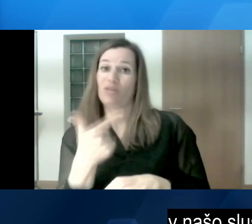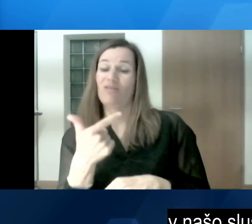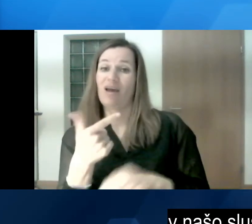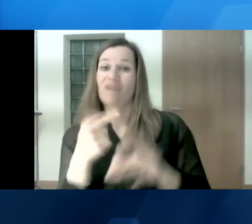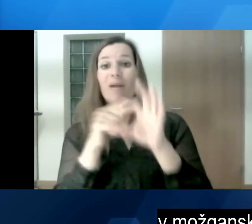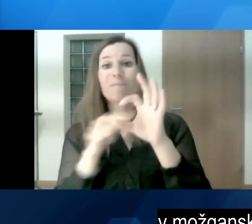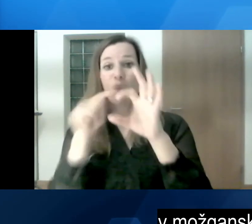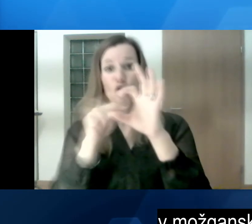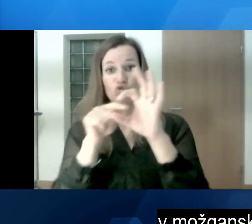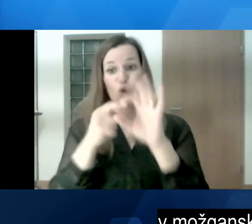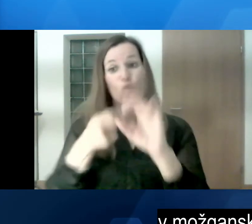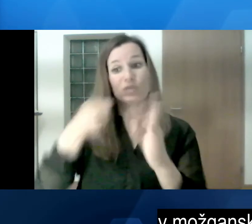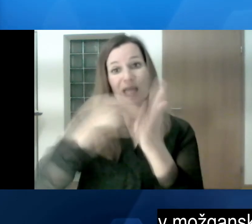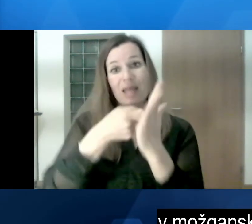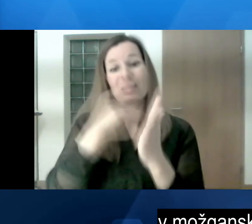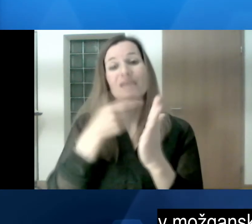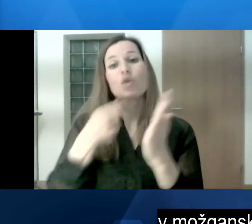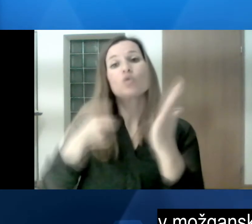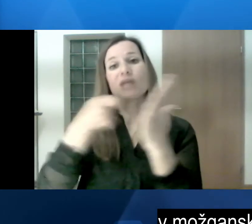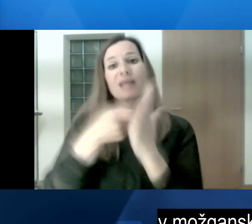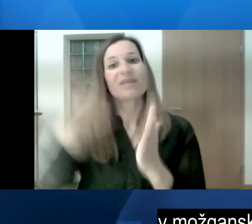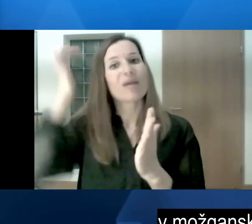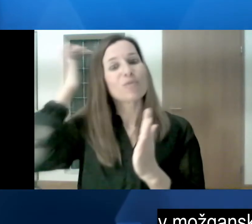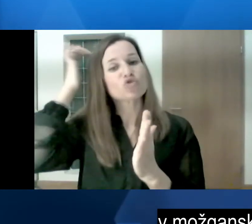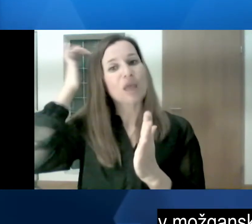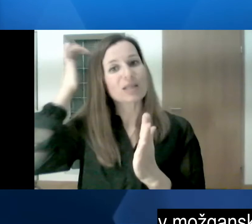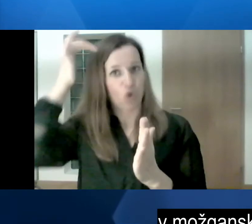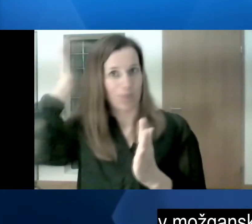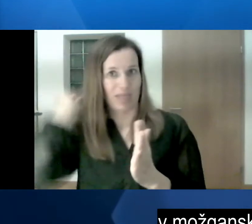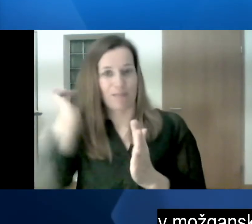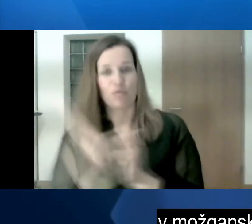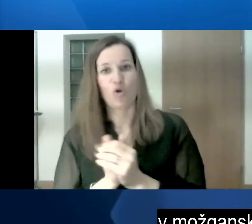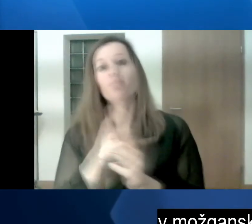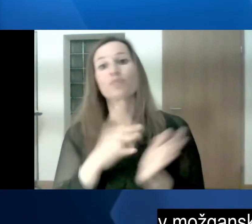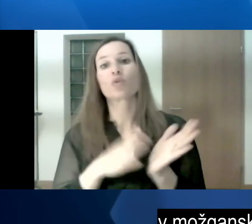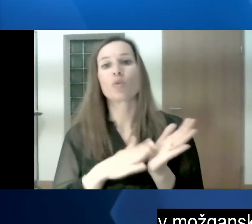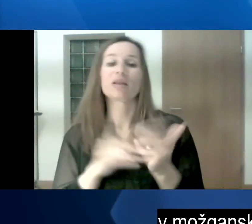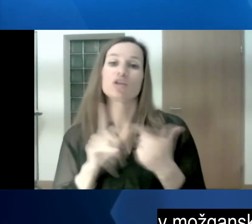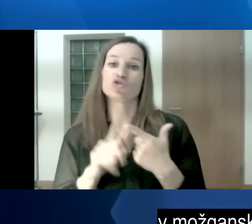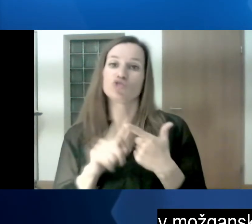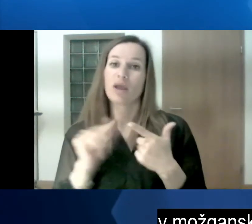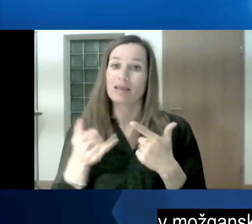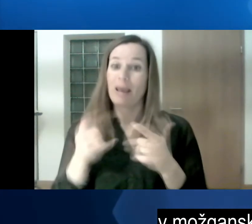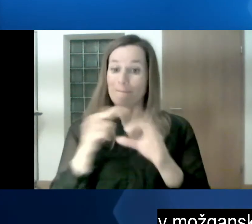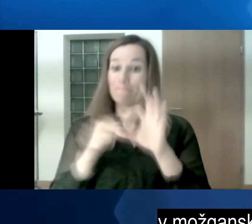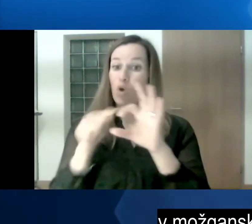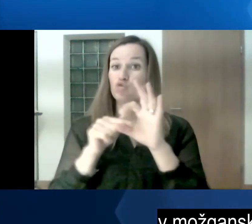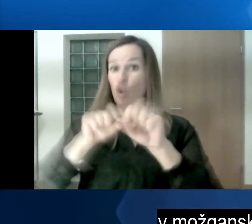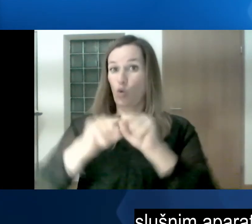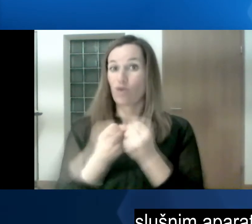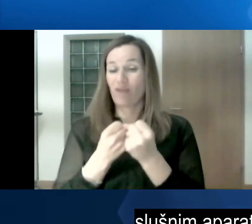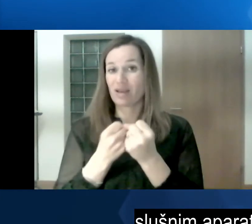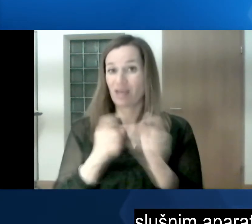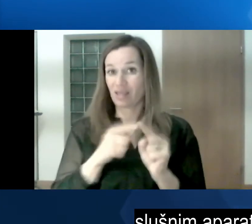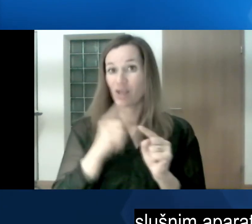vsadek in pa vsadke v možgansko deblo. Se pravi, če je polžek okvarjen do te mere, da s